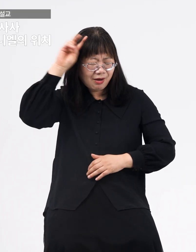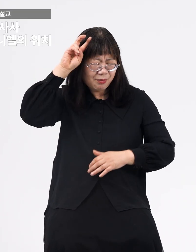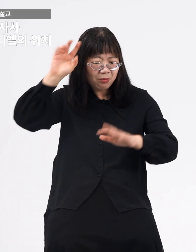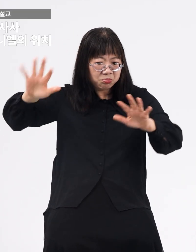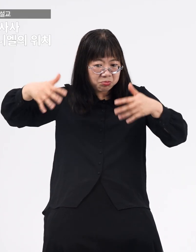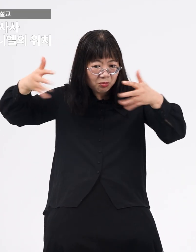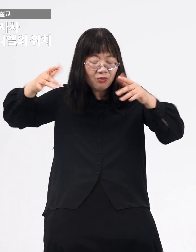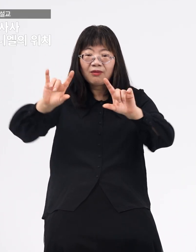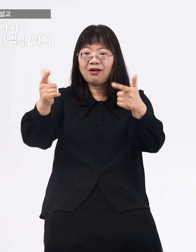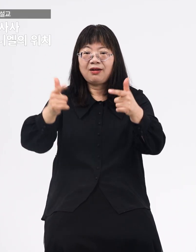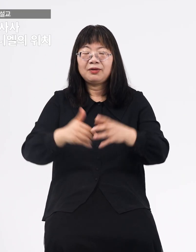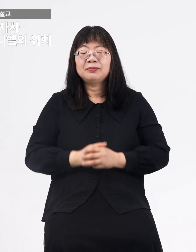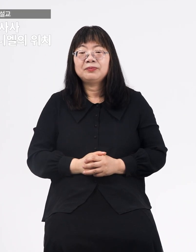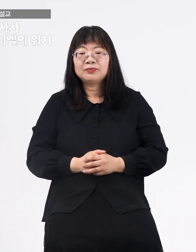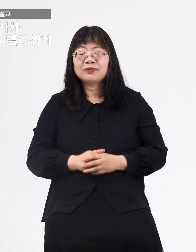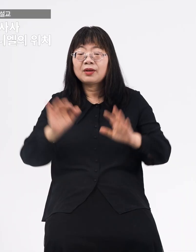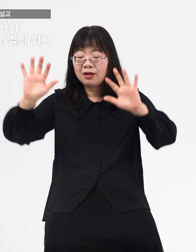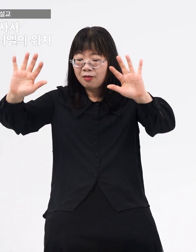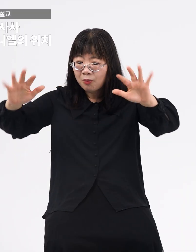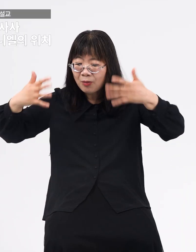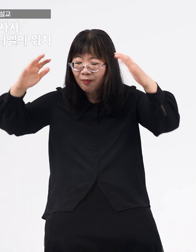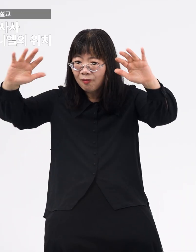아니에요. 그래서 바람을